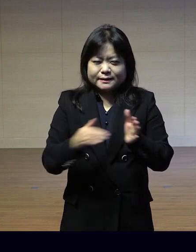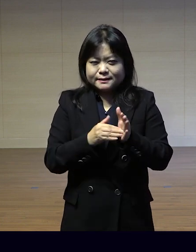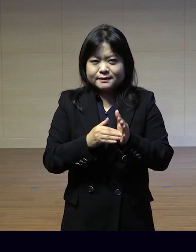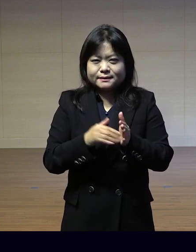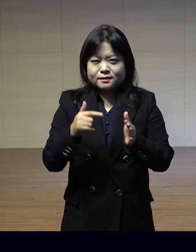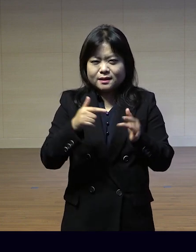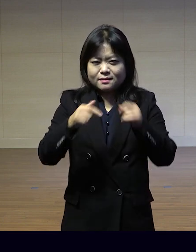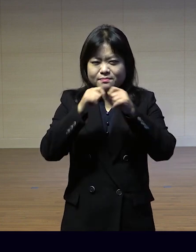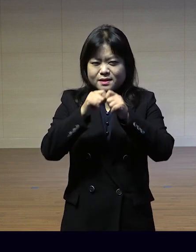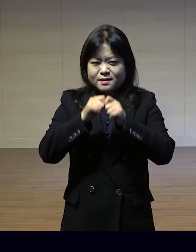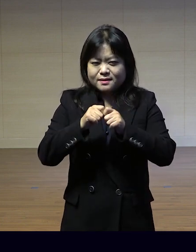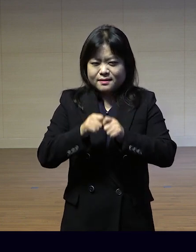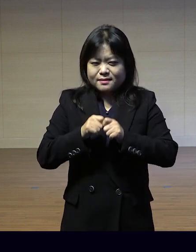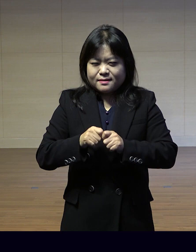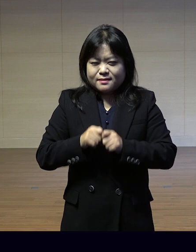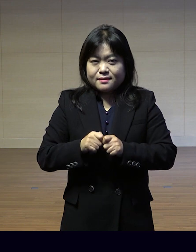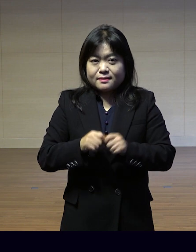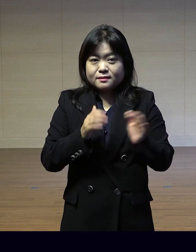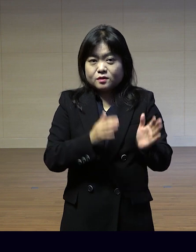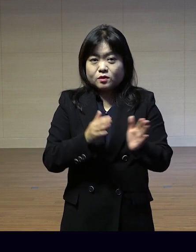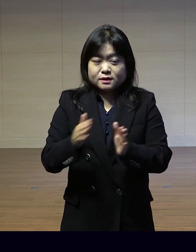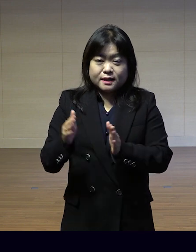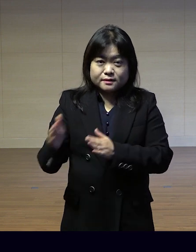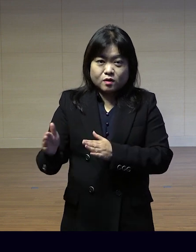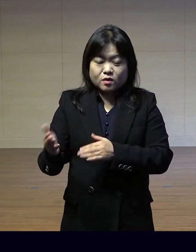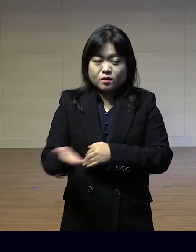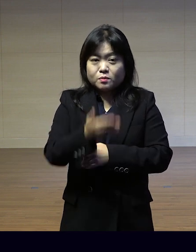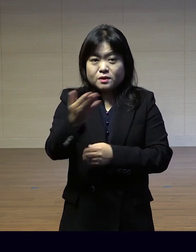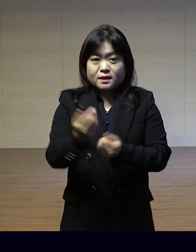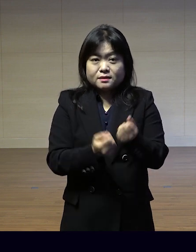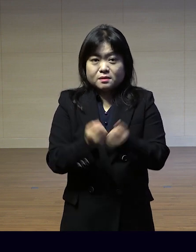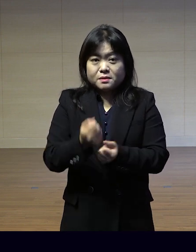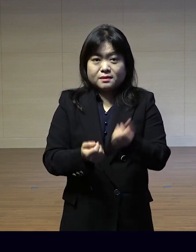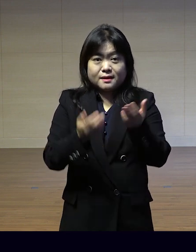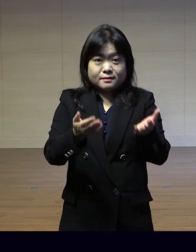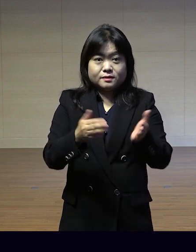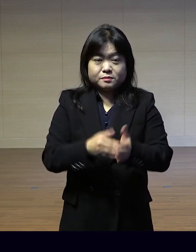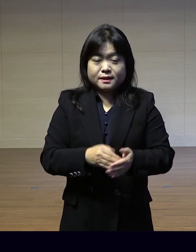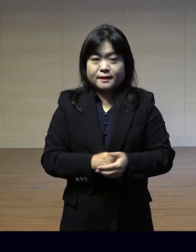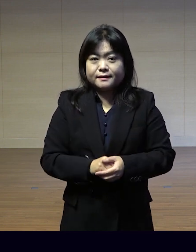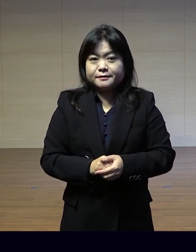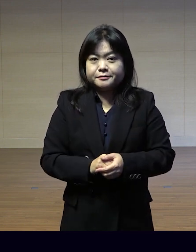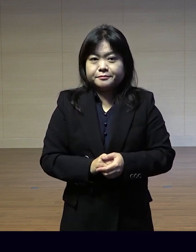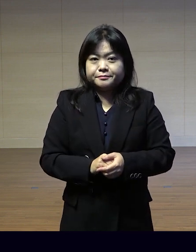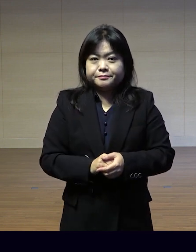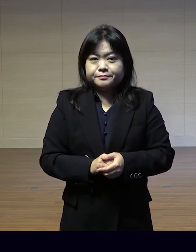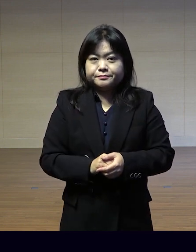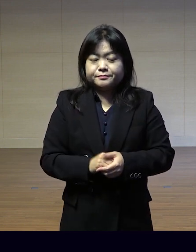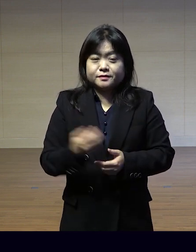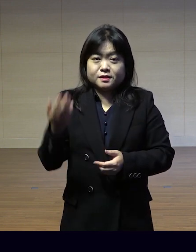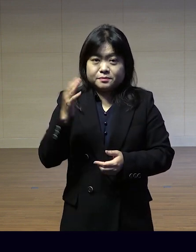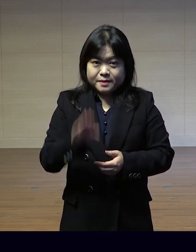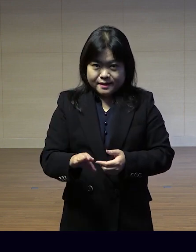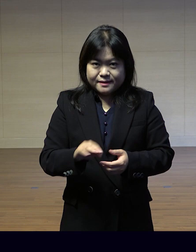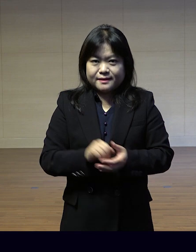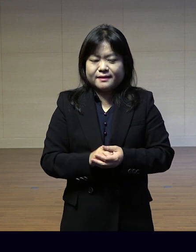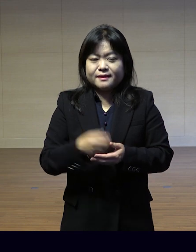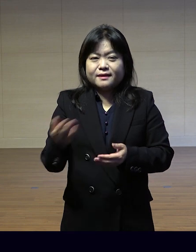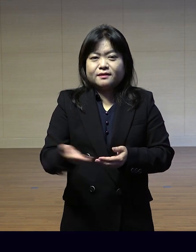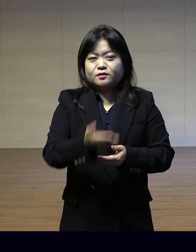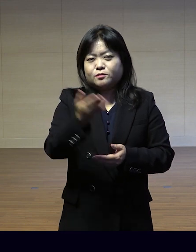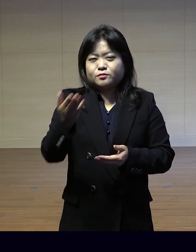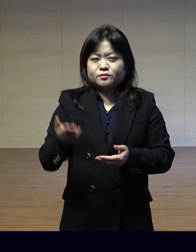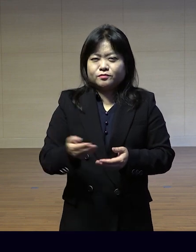아주 일목요연하게 정리를 해서 여러분들한테 소개를 했습니다. 그럼에도 불구하고